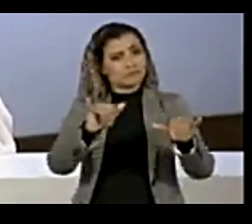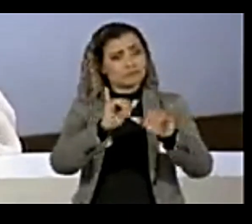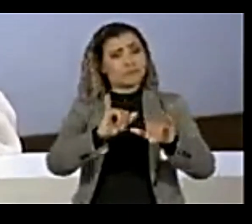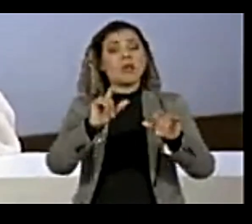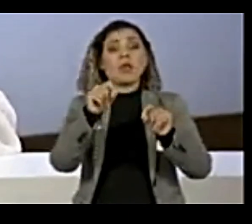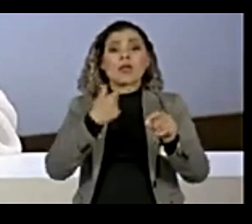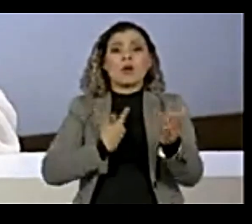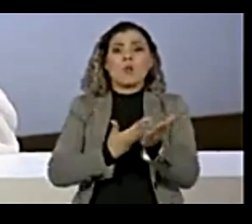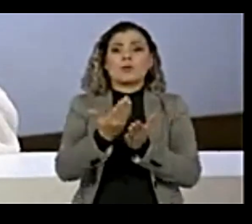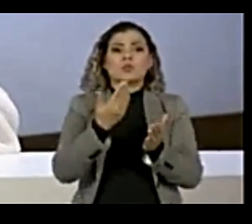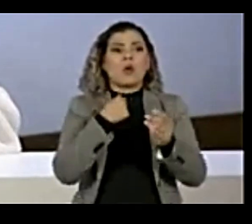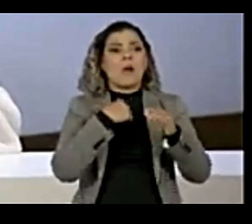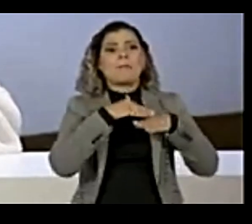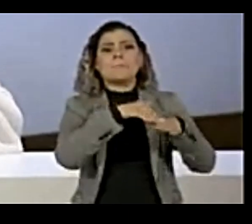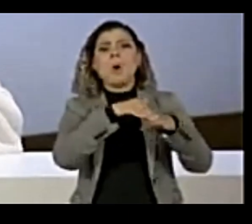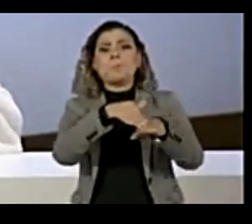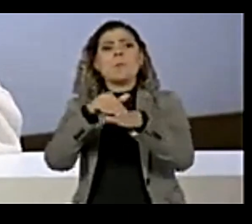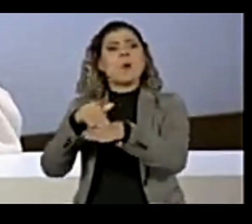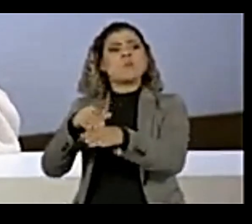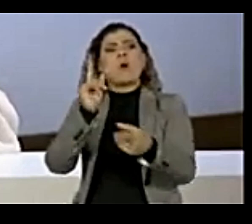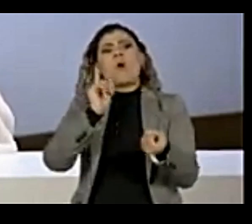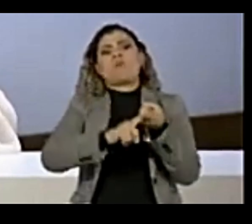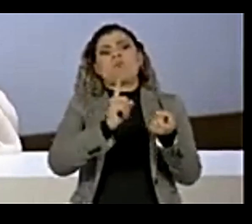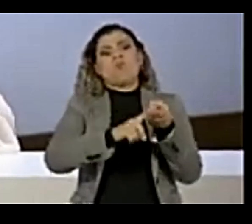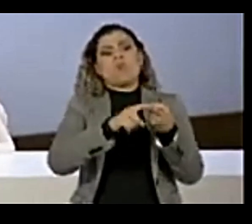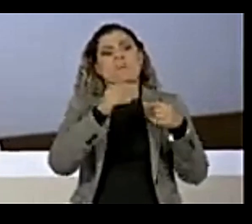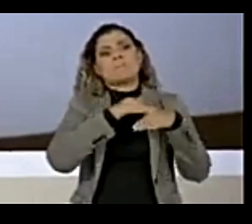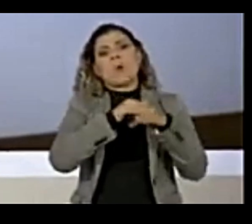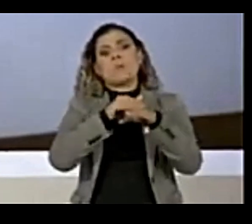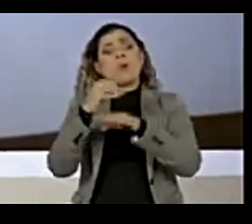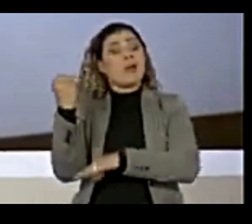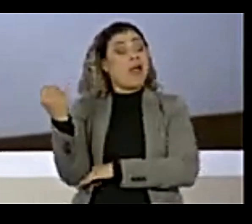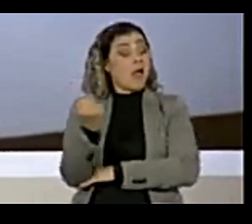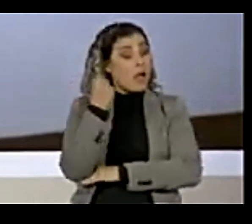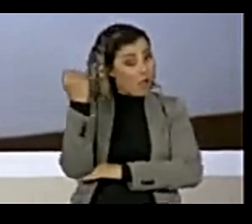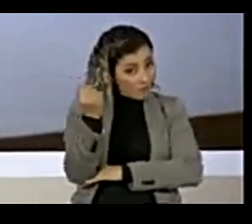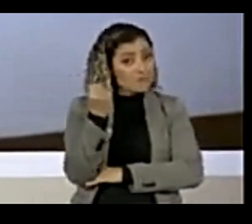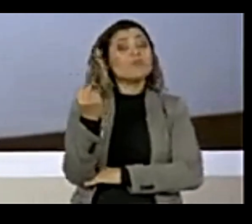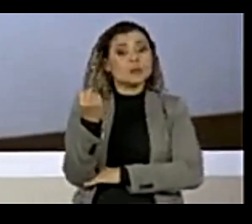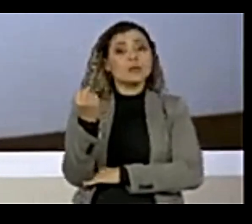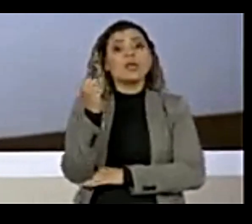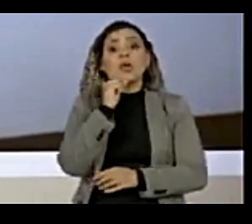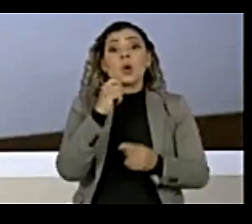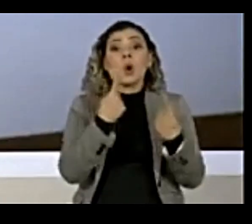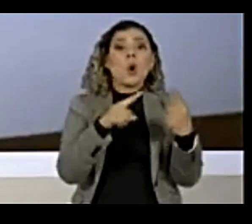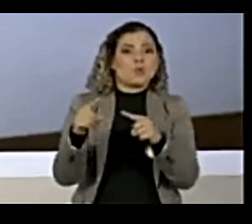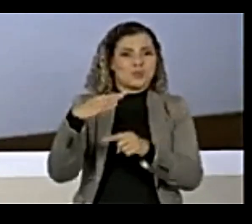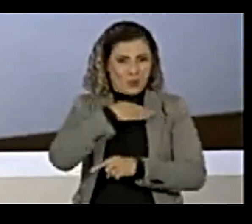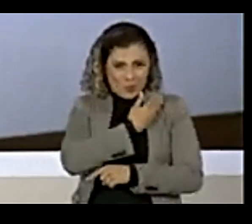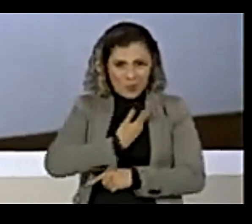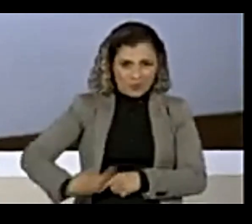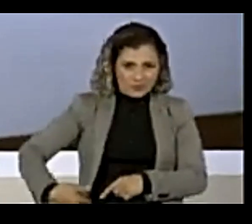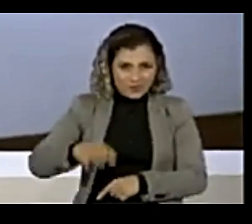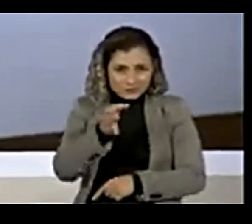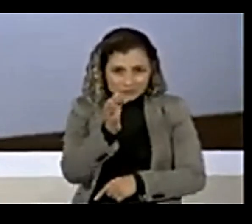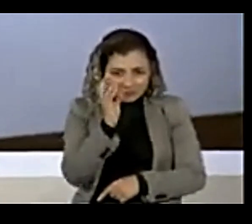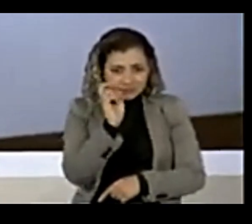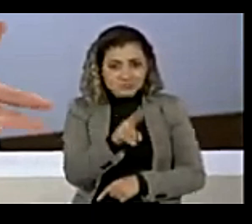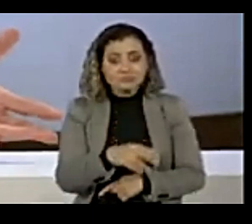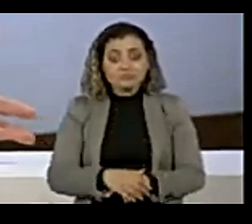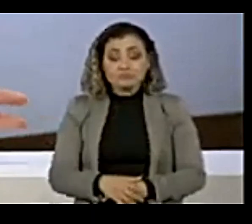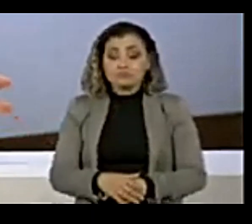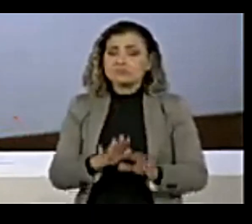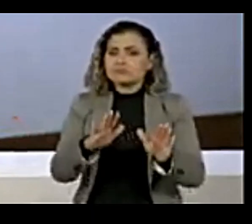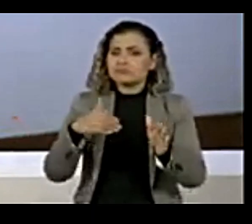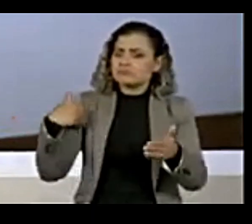partiriam ataques, né, ataques muito sérios, muito graves aos críticos do governo. E, recentemente,